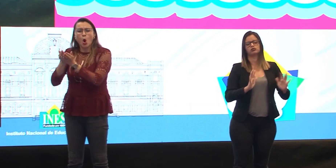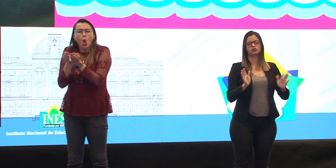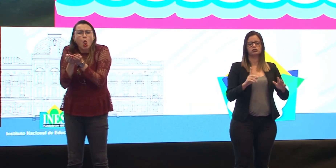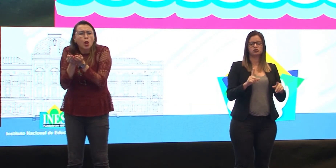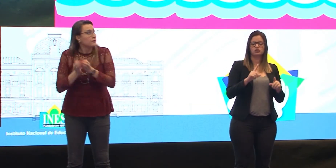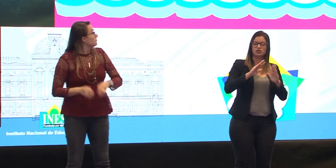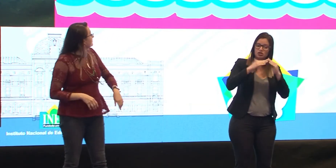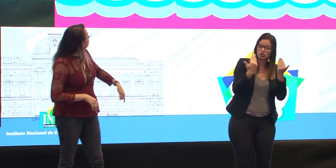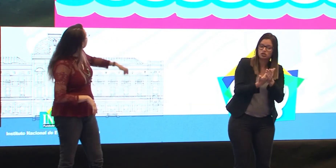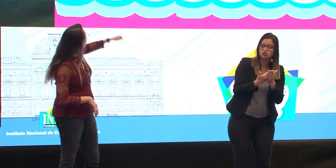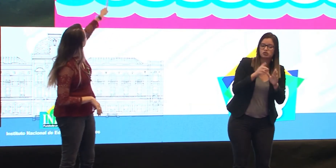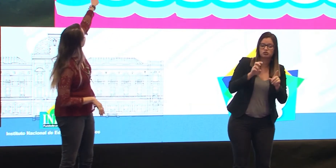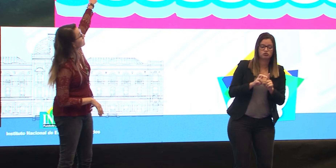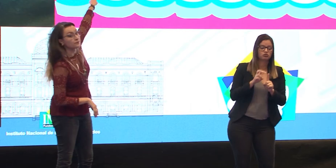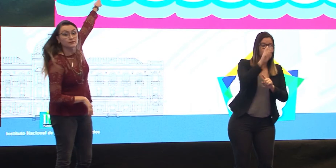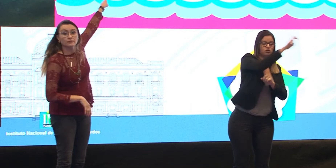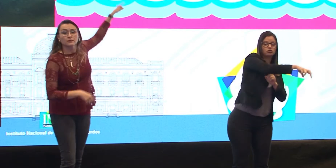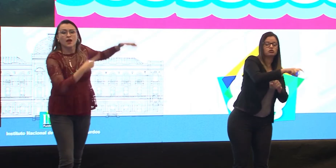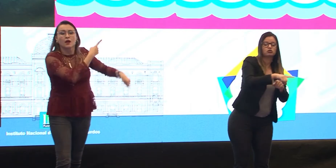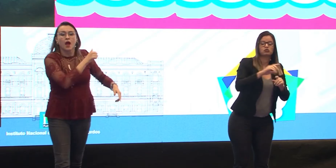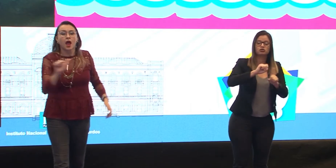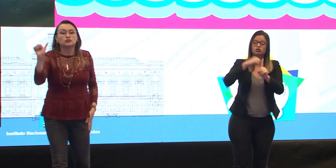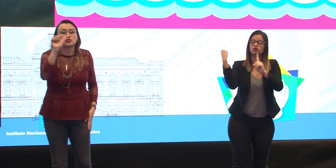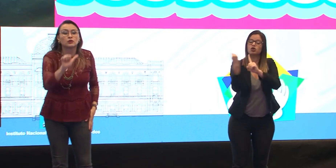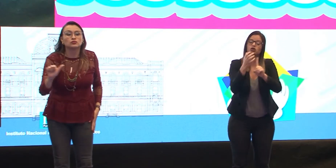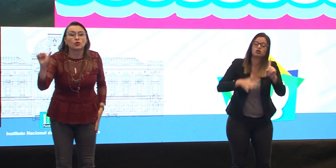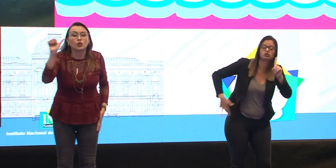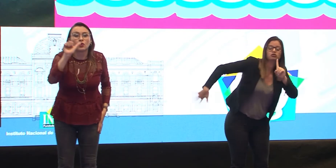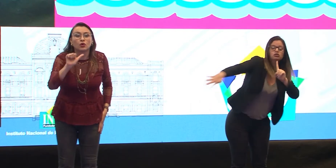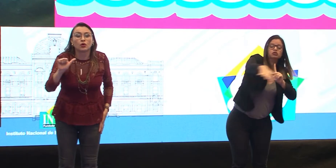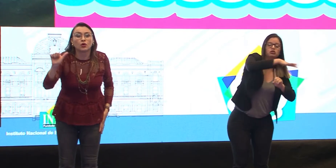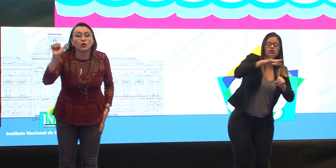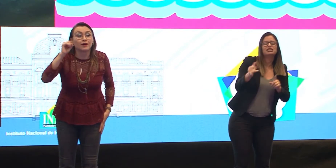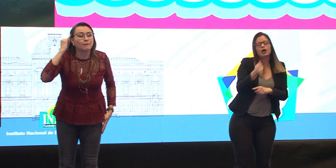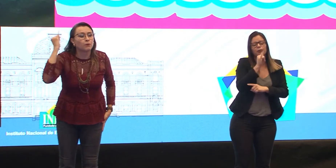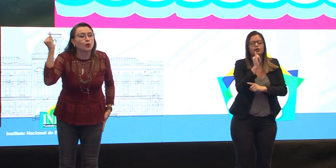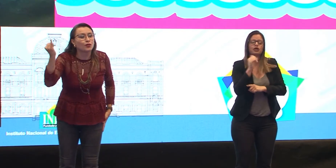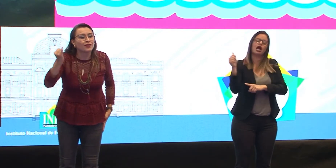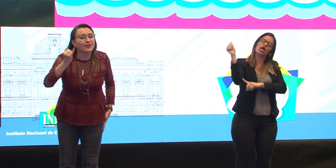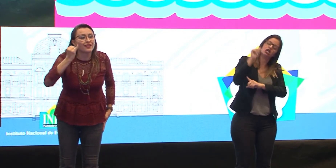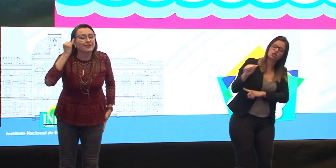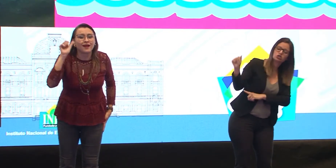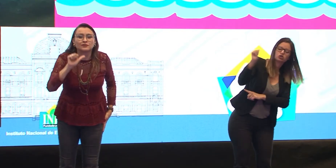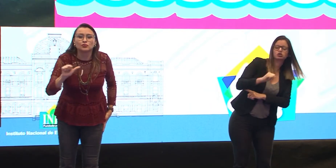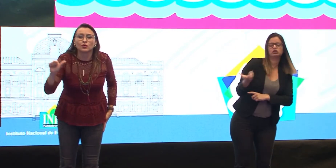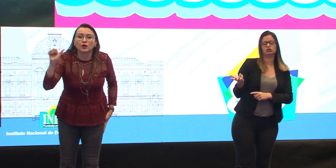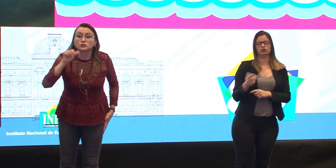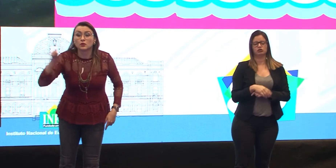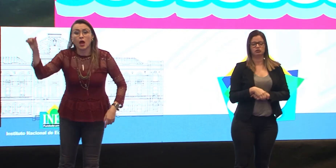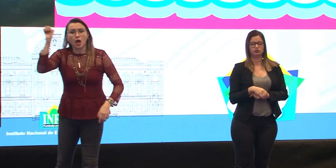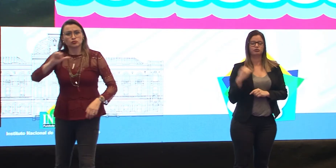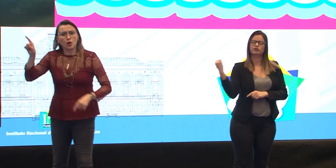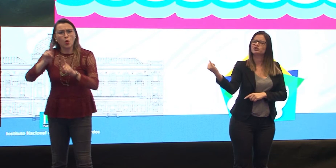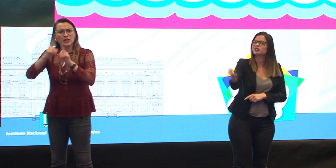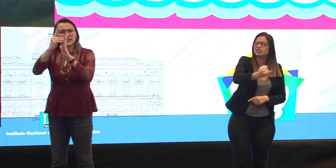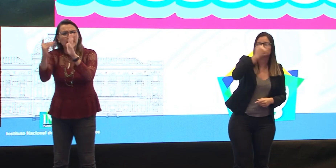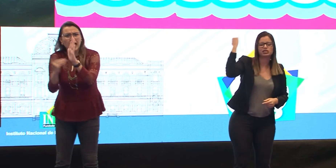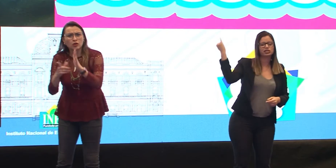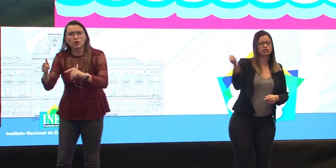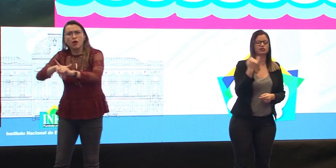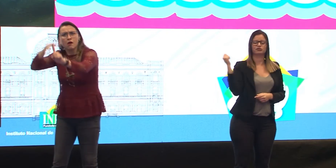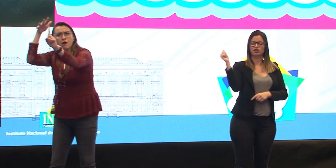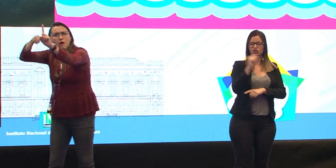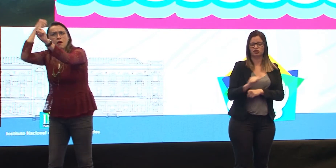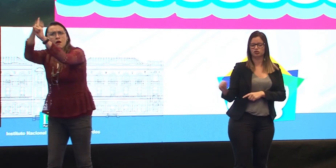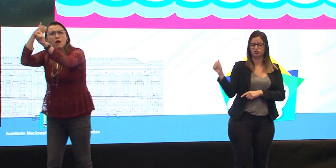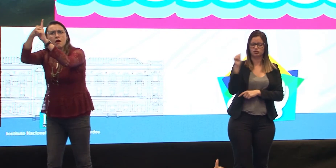É importante olhar o que acontece também nos outros barcos e o que está ao redor. Por isso, é importante pensar nas associações.